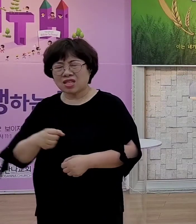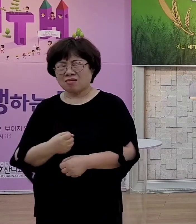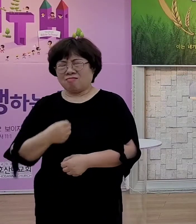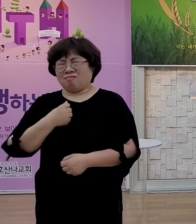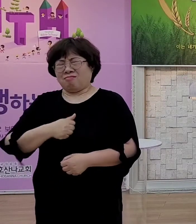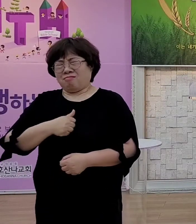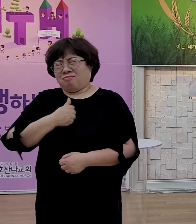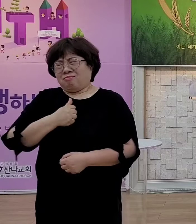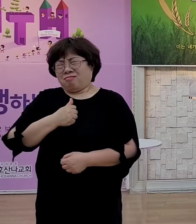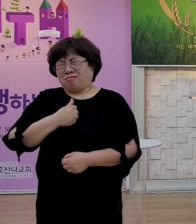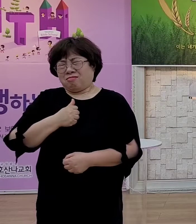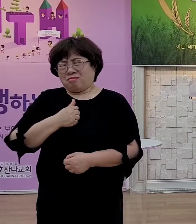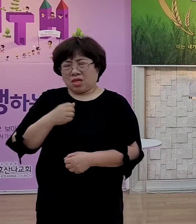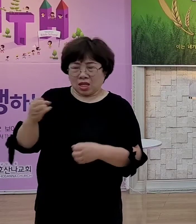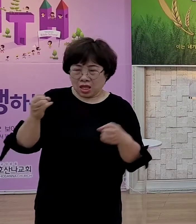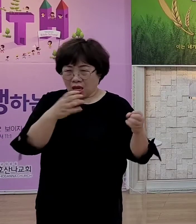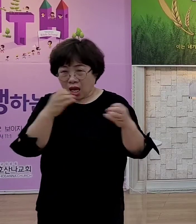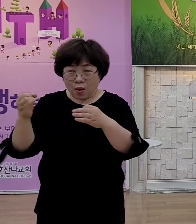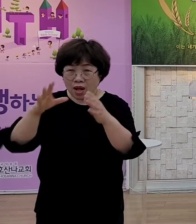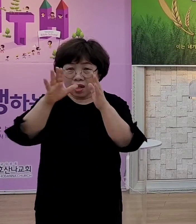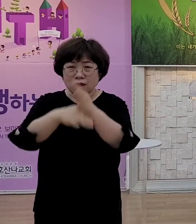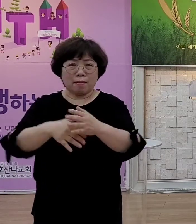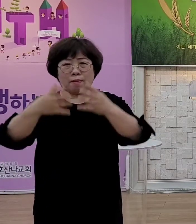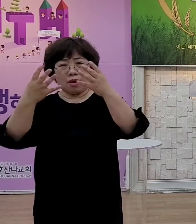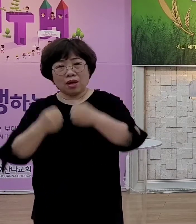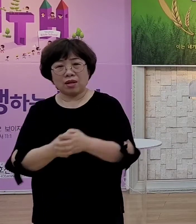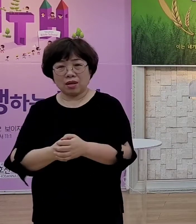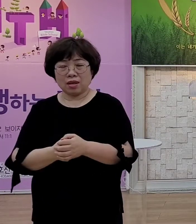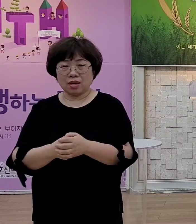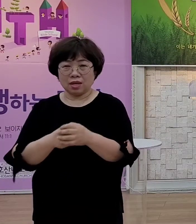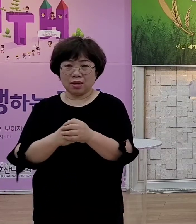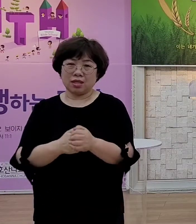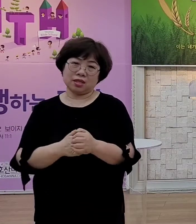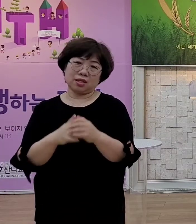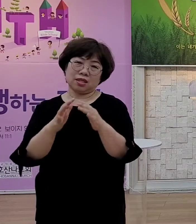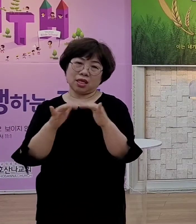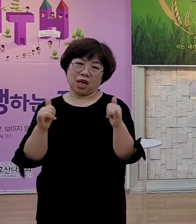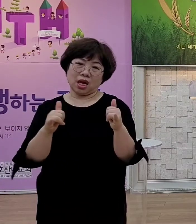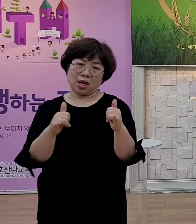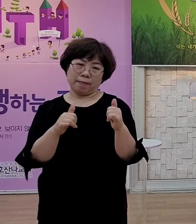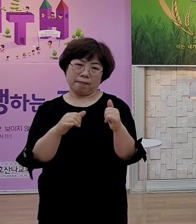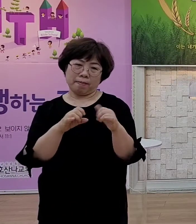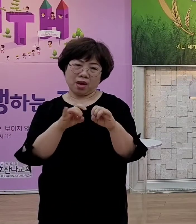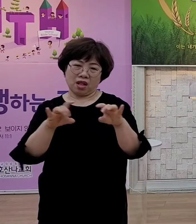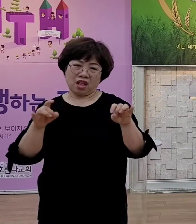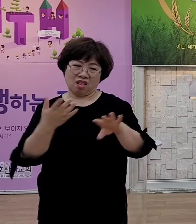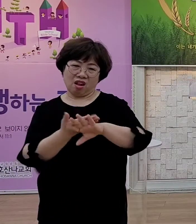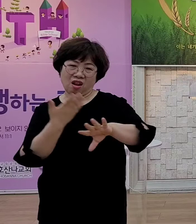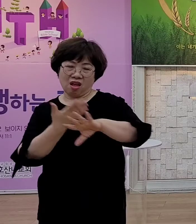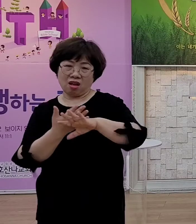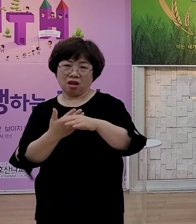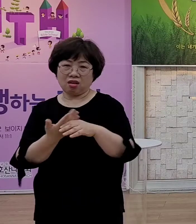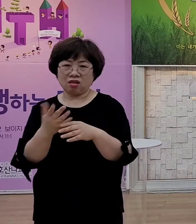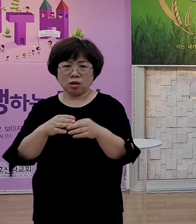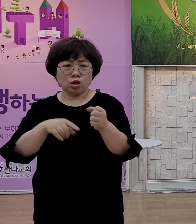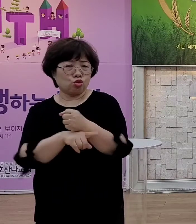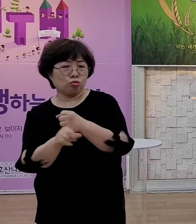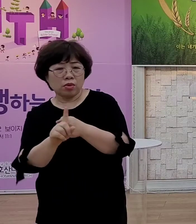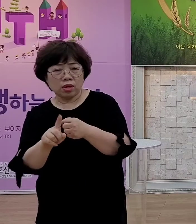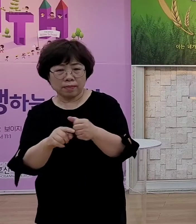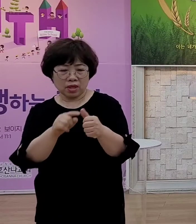원망이 나올 때가 있습니다. 그런 사람도 있어요. 여러분, 이유가 뭘까요? 그분의 마음